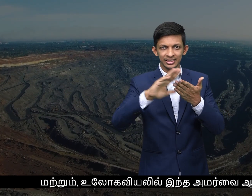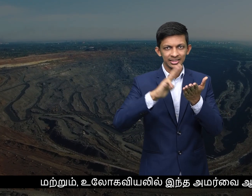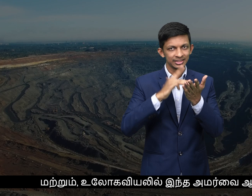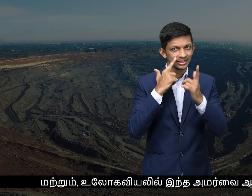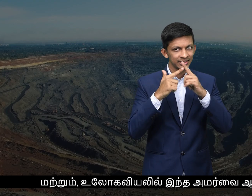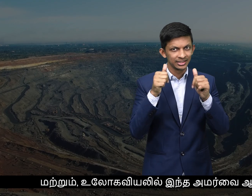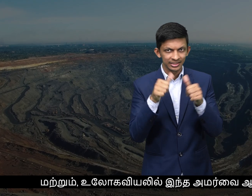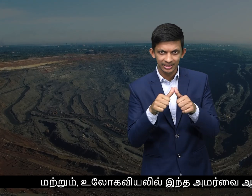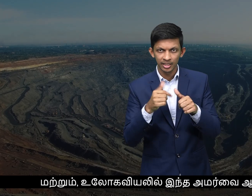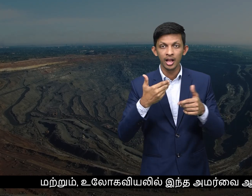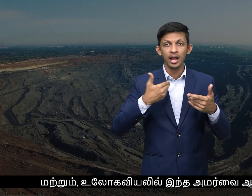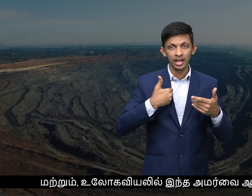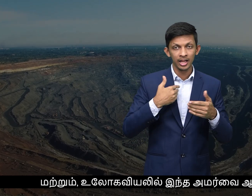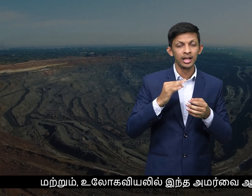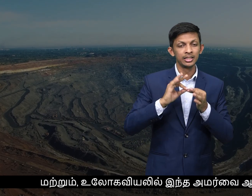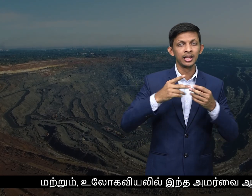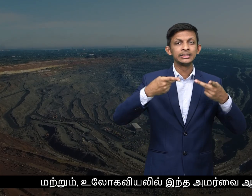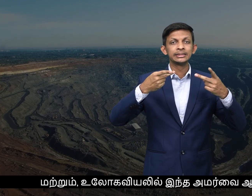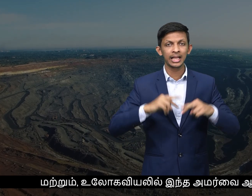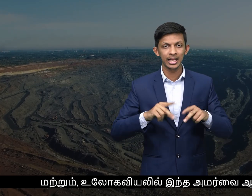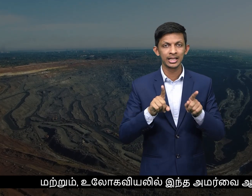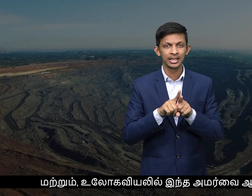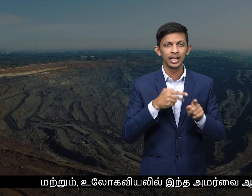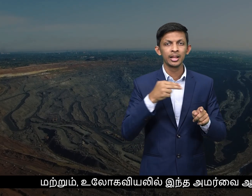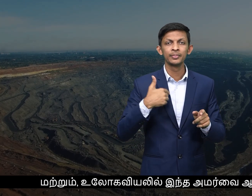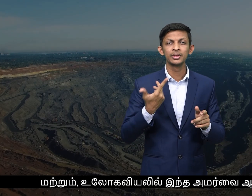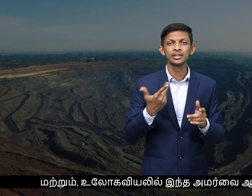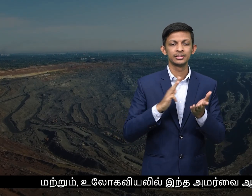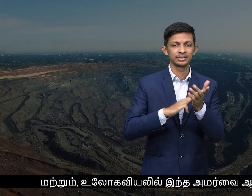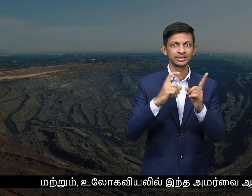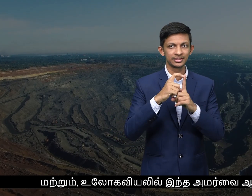மற்றும் உலோகவியலில் இந்த அமர்வை ஆரம்பிக்கலாம்.